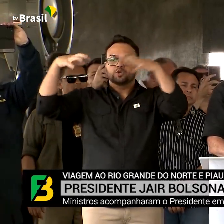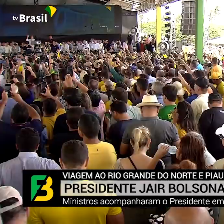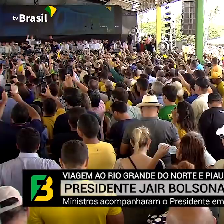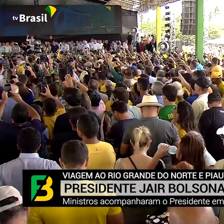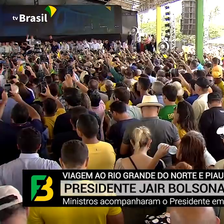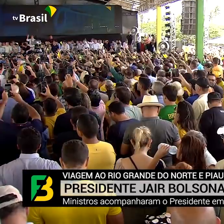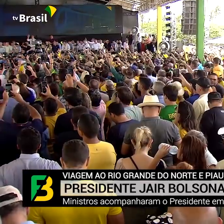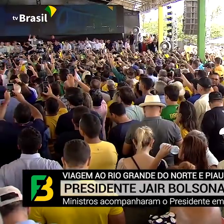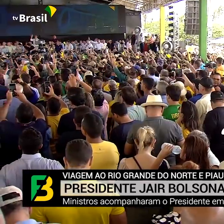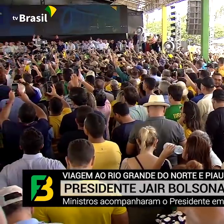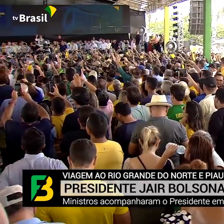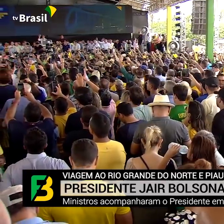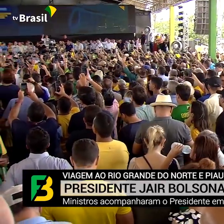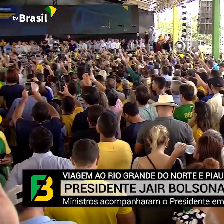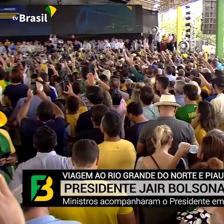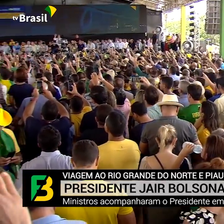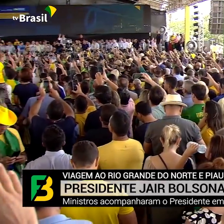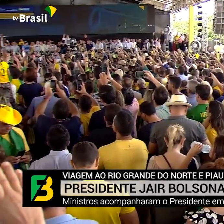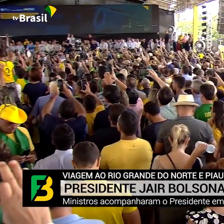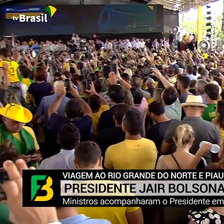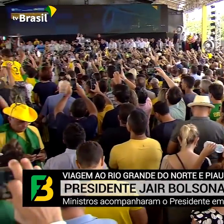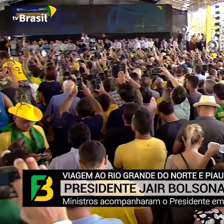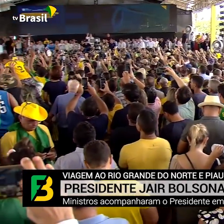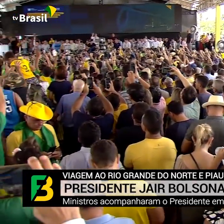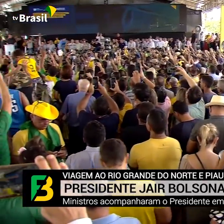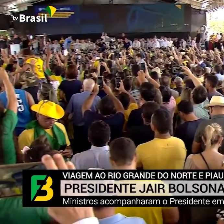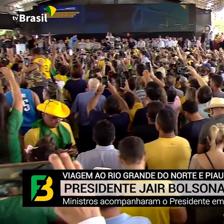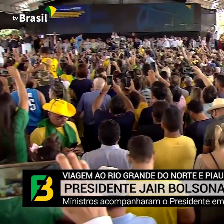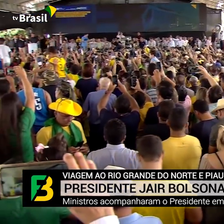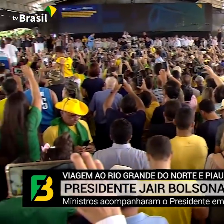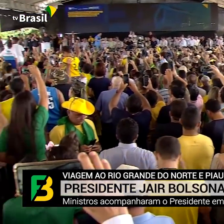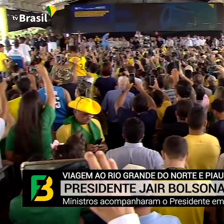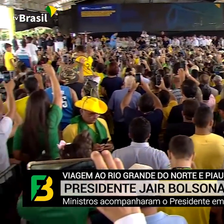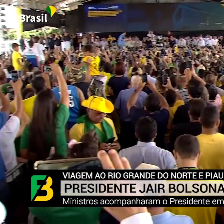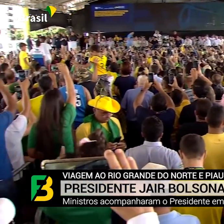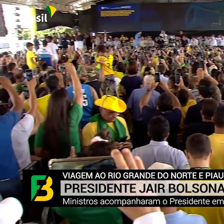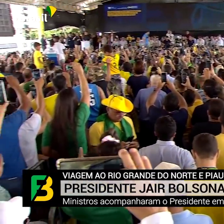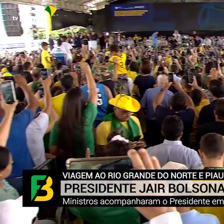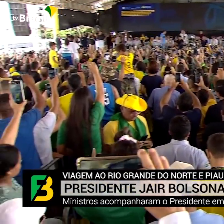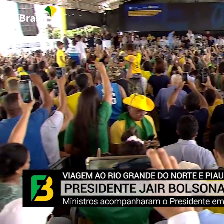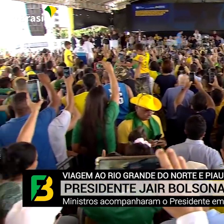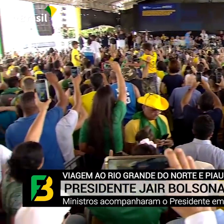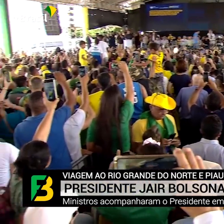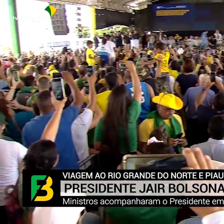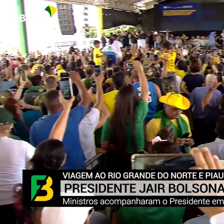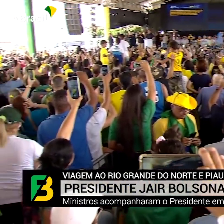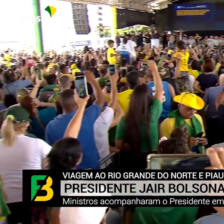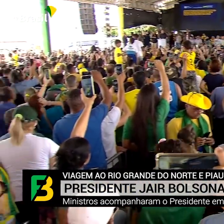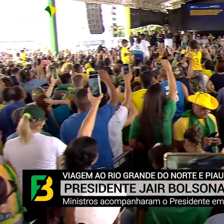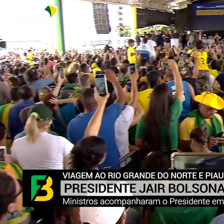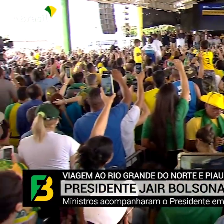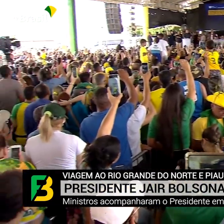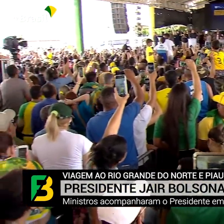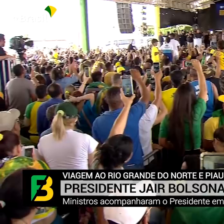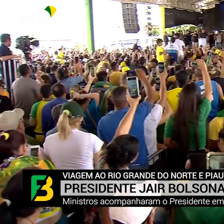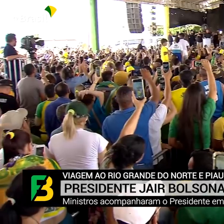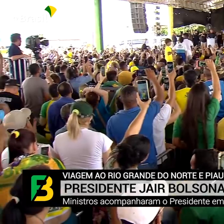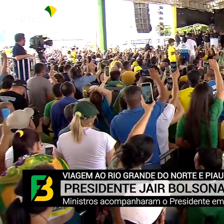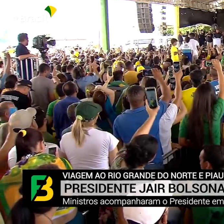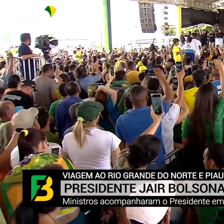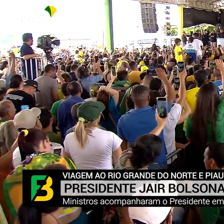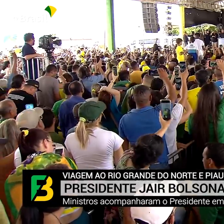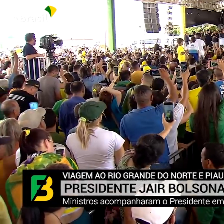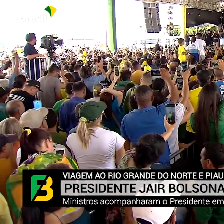uma guerra de outro lado do mundo afeta a nossa economia aqui. Mas o Brasil, digo a vocês, perto